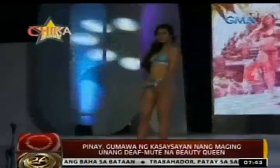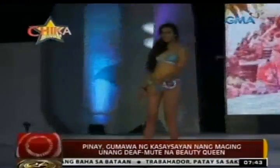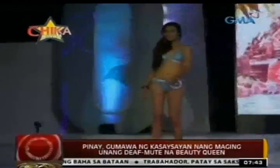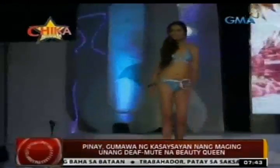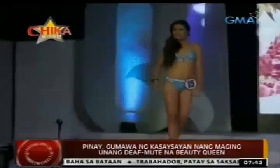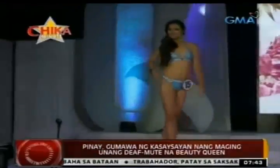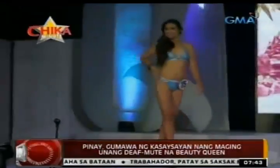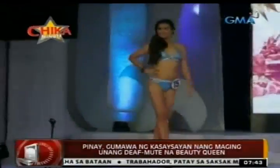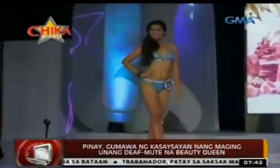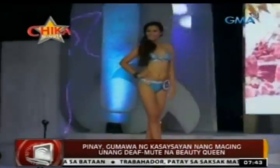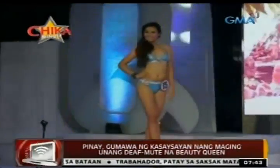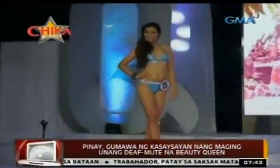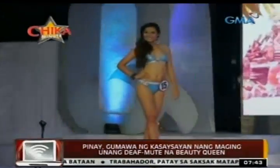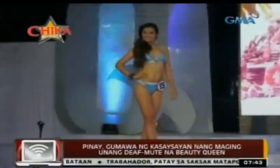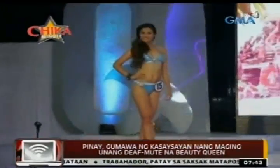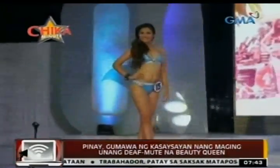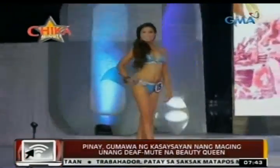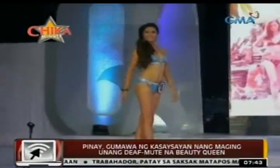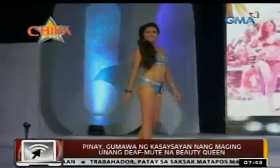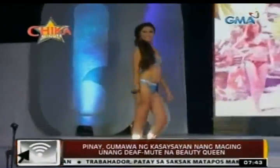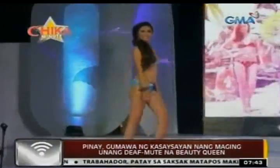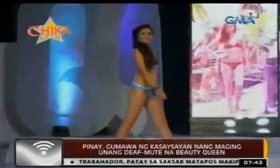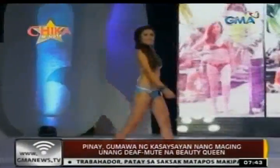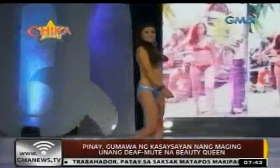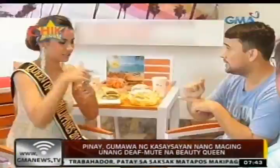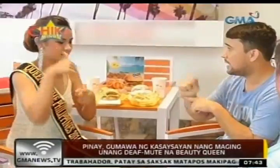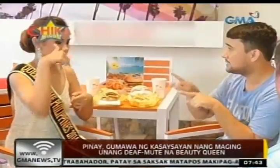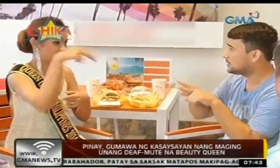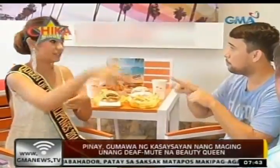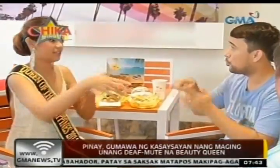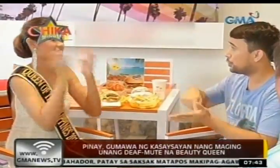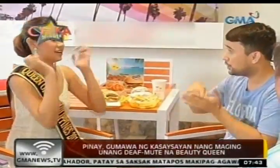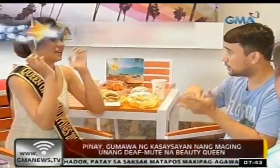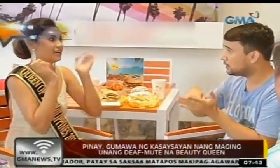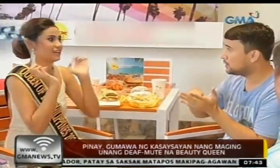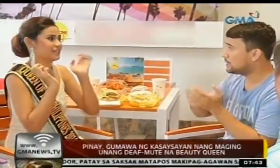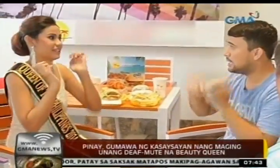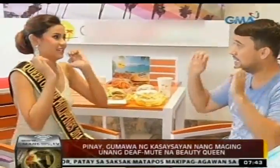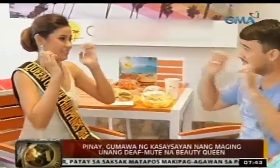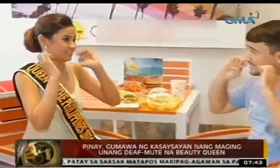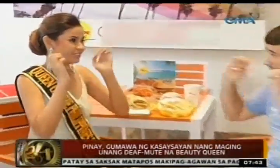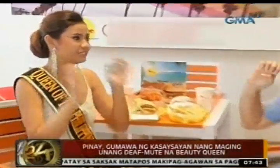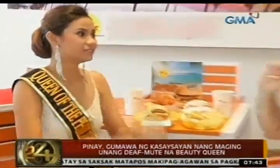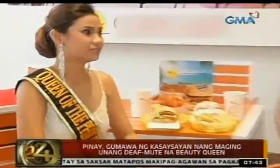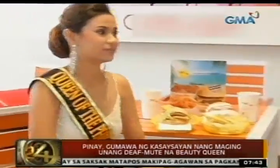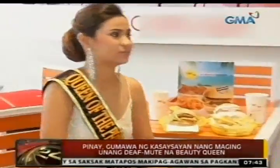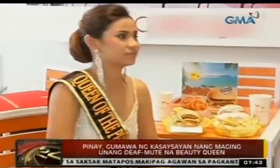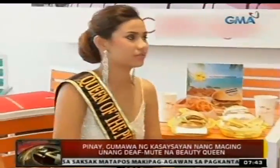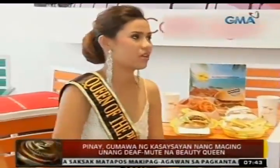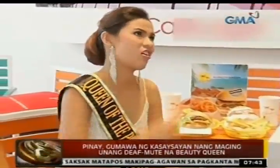kinatawan ng Pilipinas. Magsisimula na ng training si Princess sa pagrampa at sa tamang pagdadamit at pagme-makeup sa